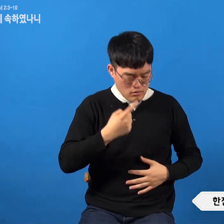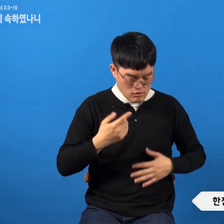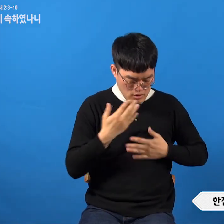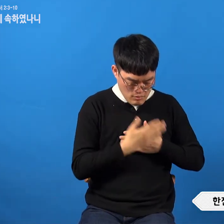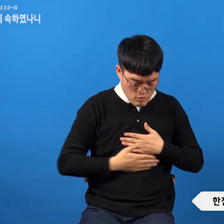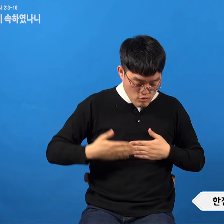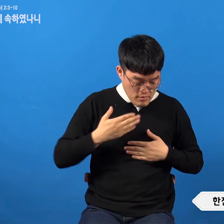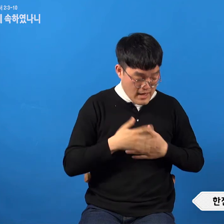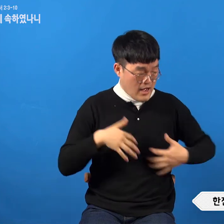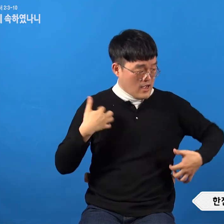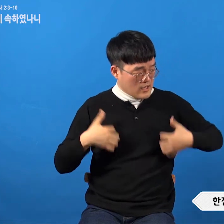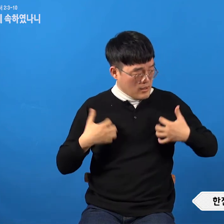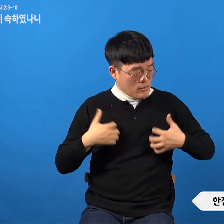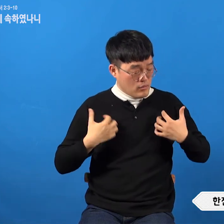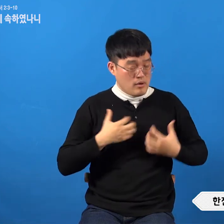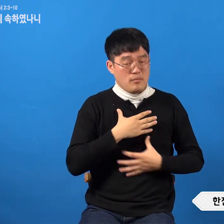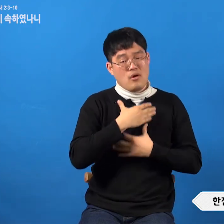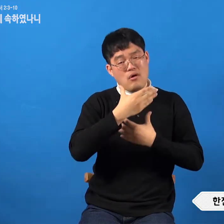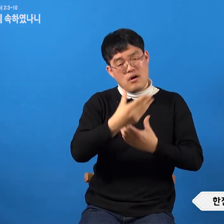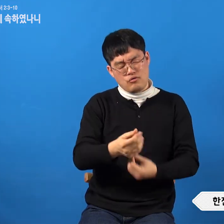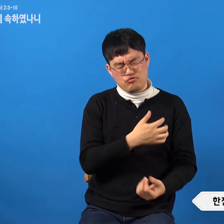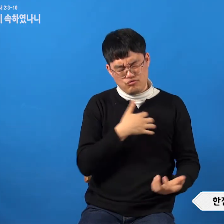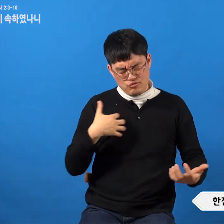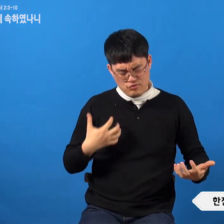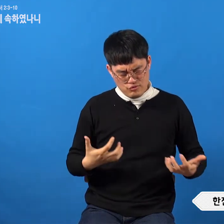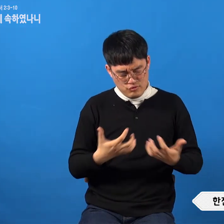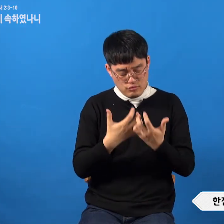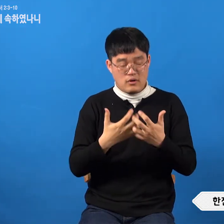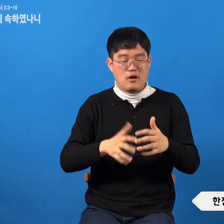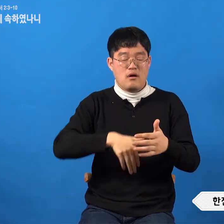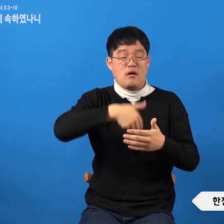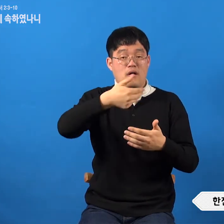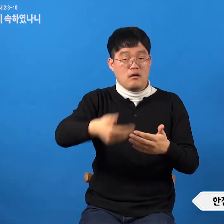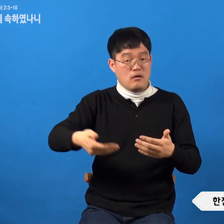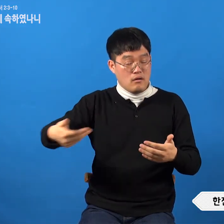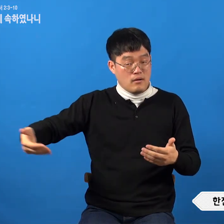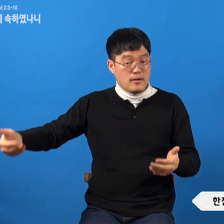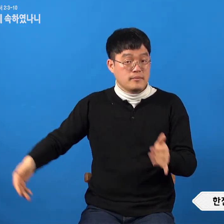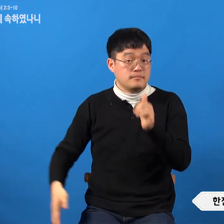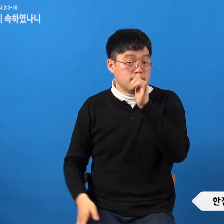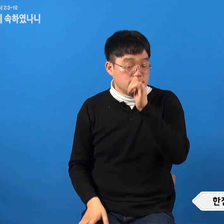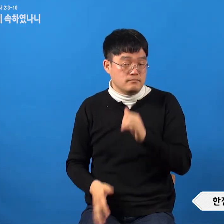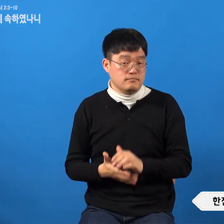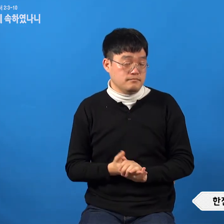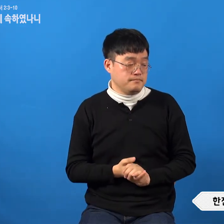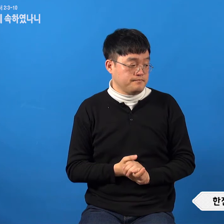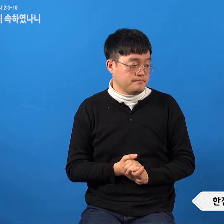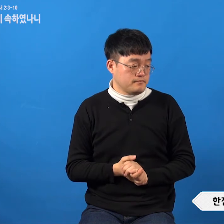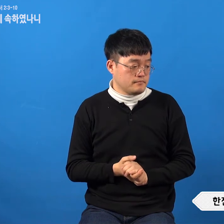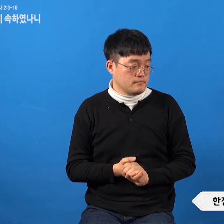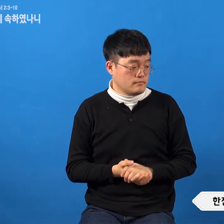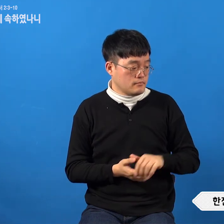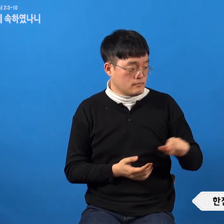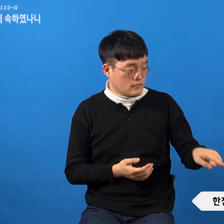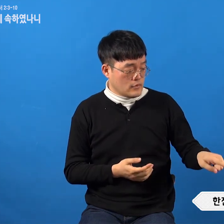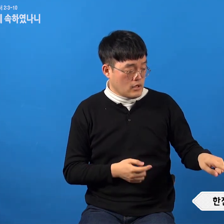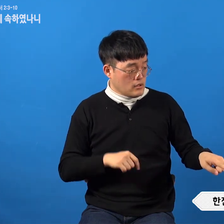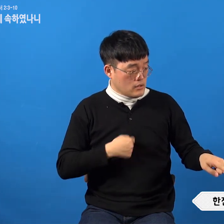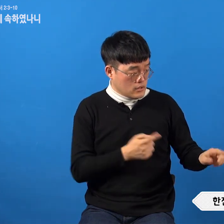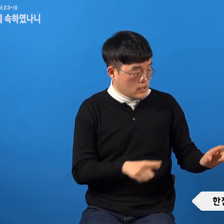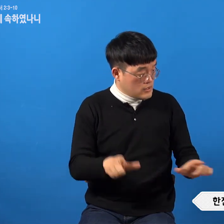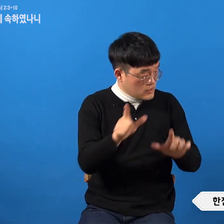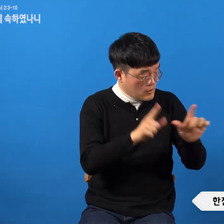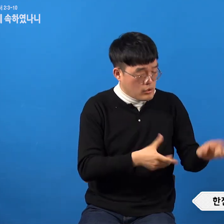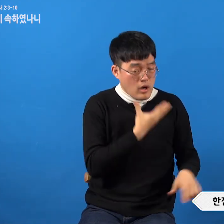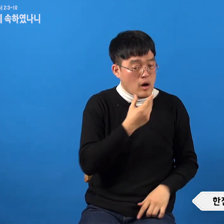그냥 기쁨과 평안이 그냥 충만하게 넘쳐 흐르고 있었습니다. 후반전의 생을 복음을